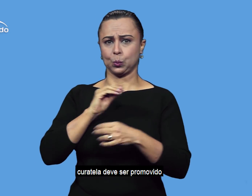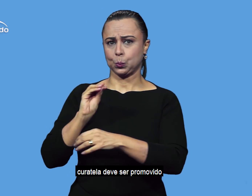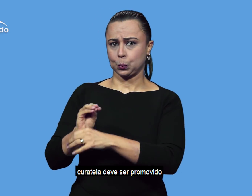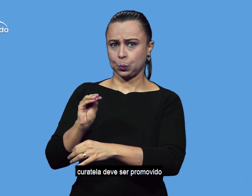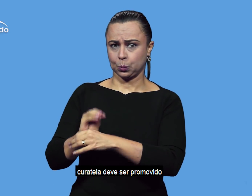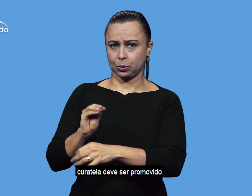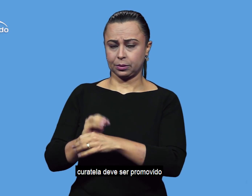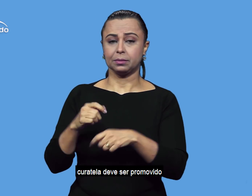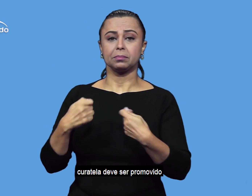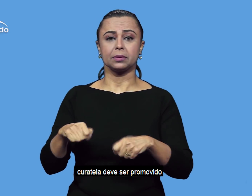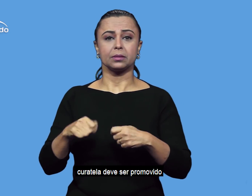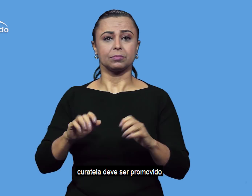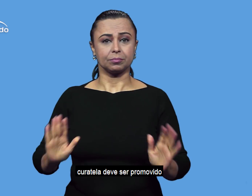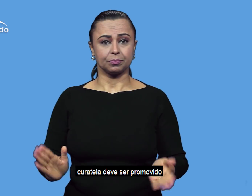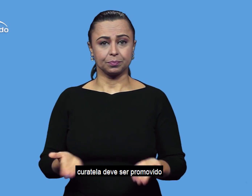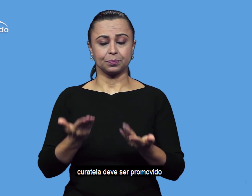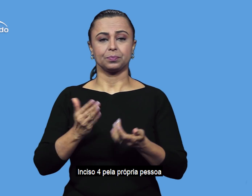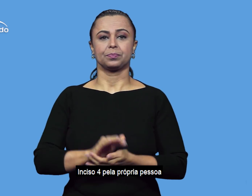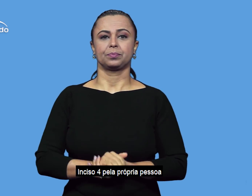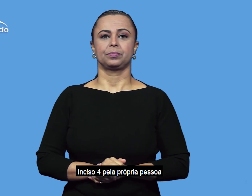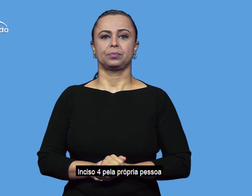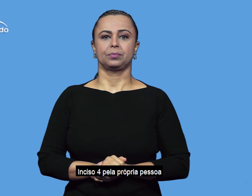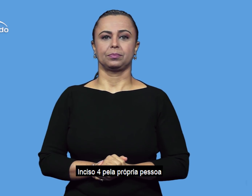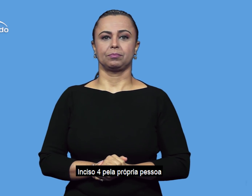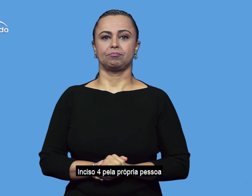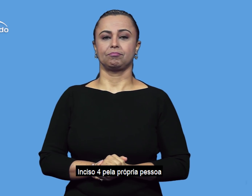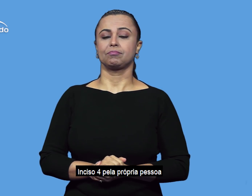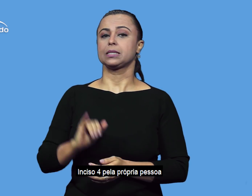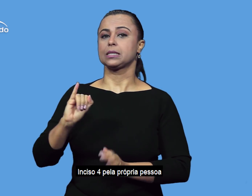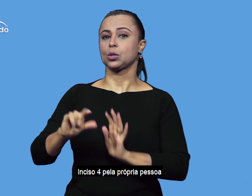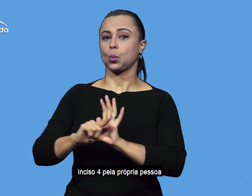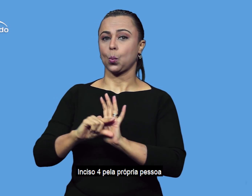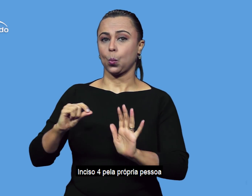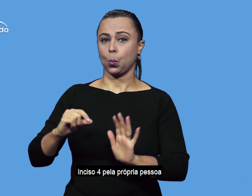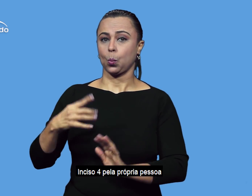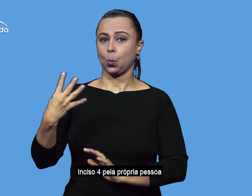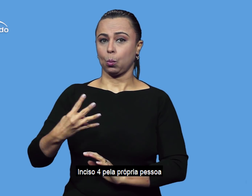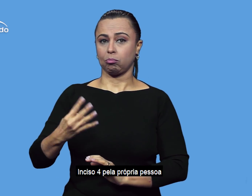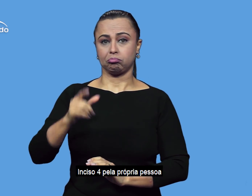ser promovido inciso 4 pela própria pessoa